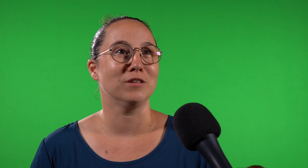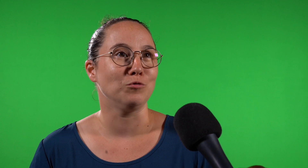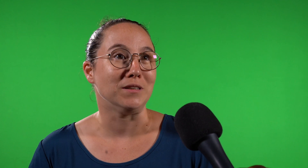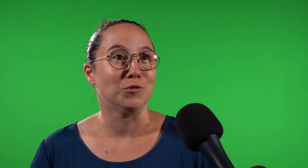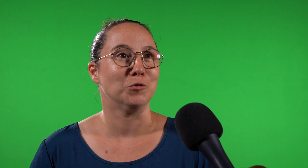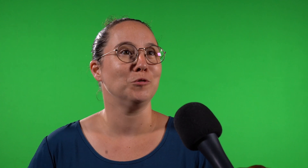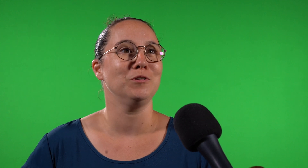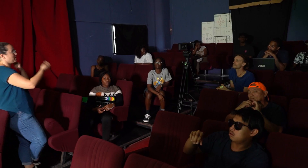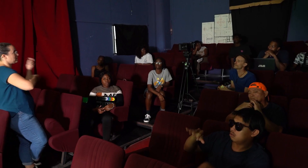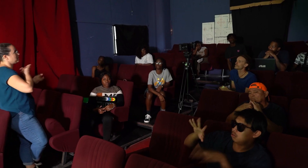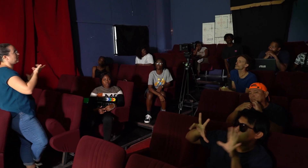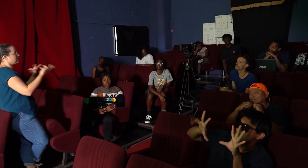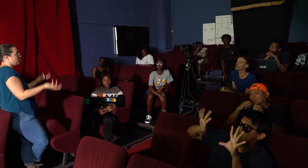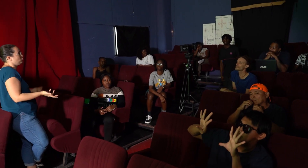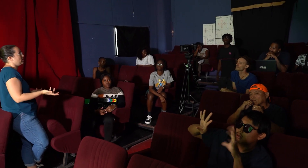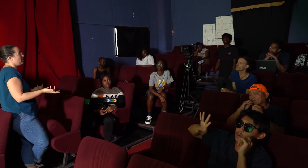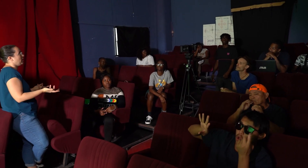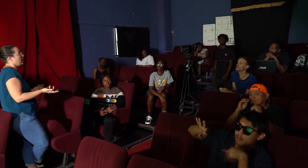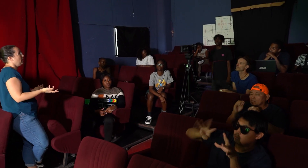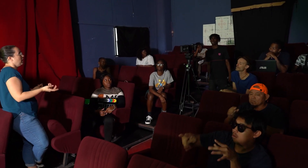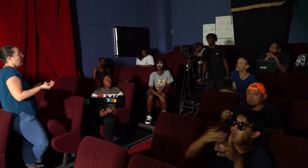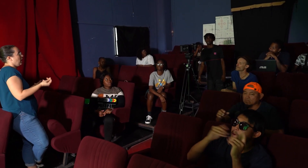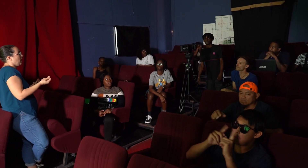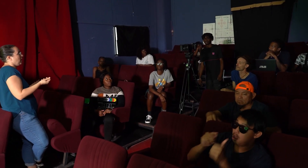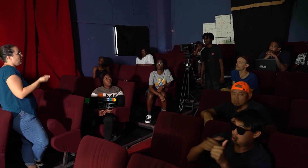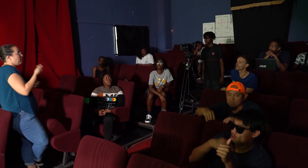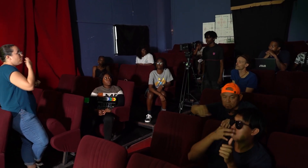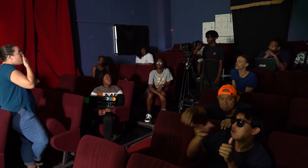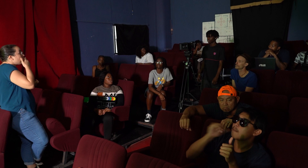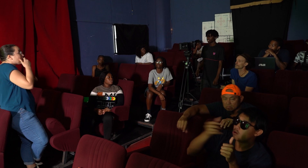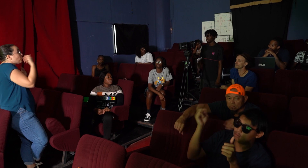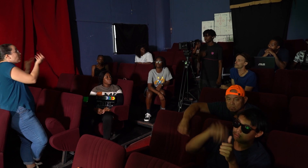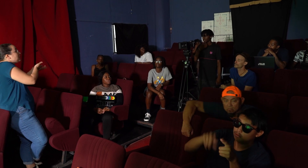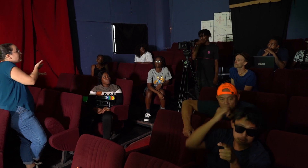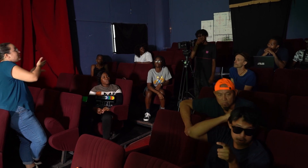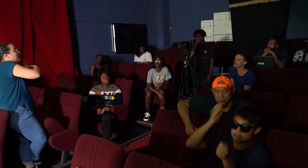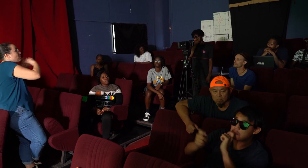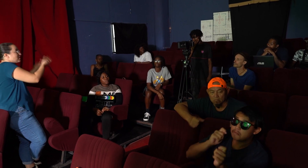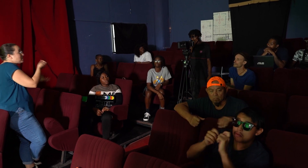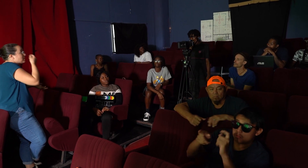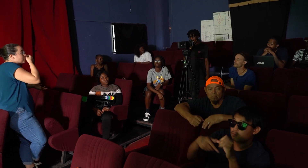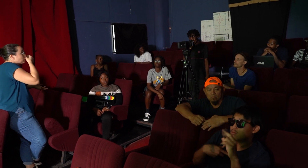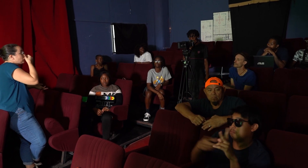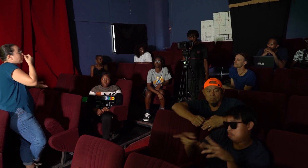rendez-vous médicaux, des rendez-vous au tribunal. Donc là, traduire des prières, traduire